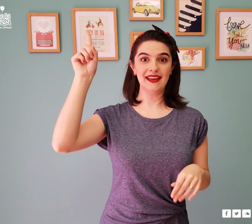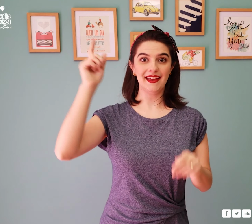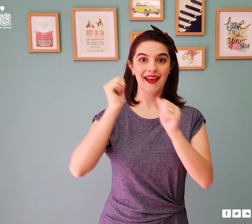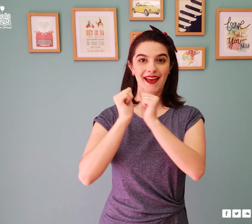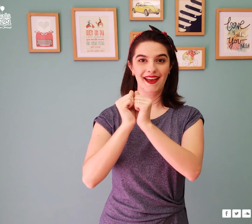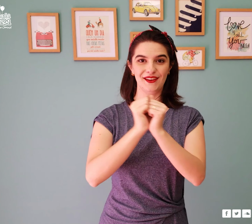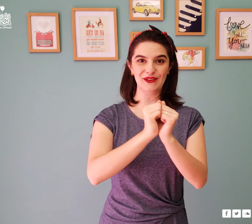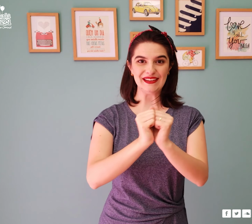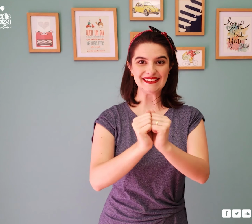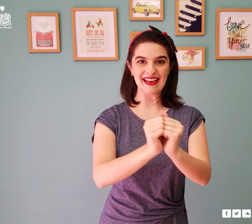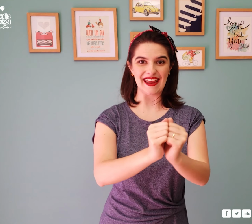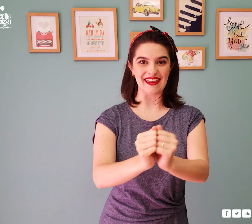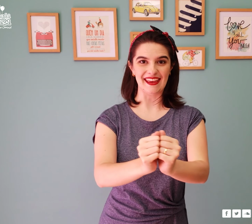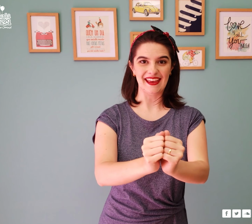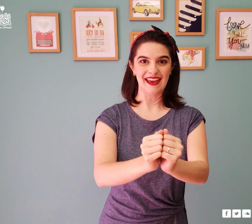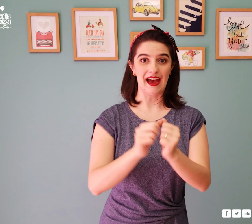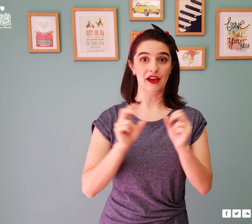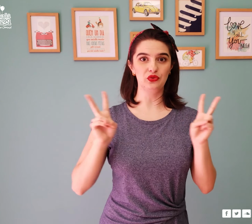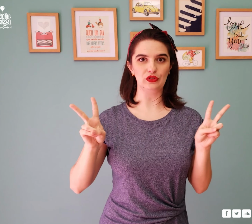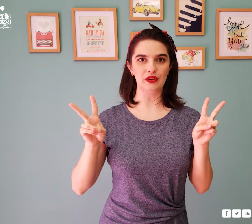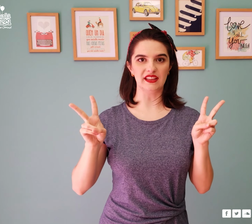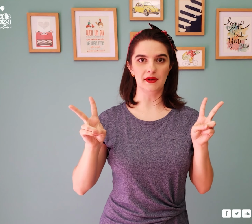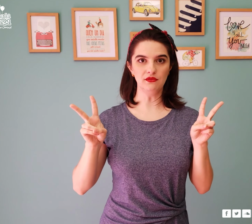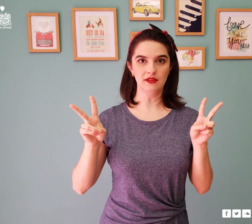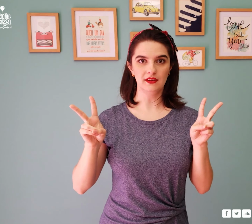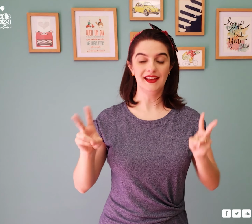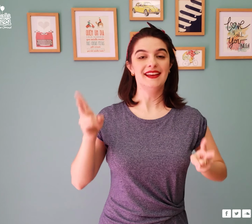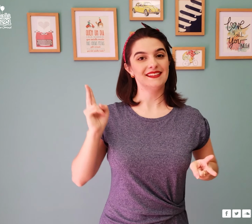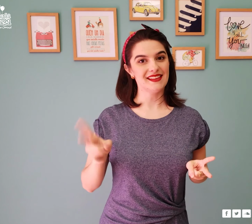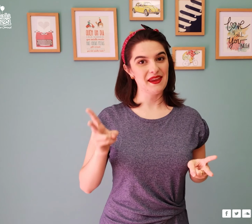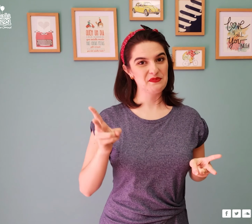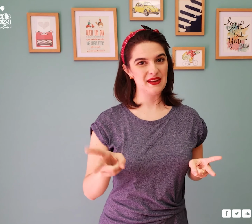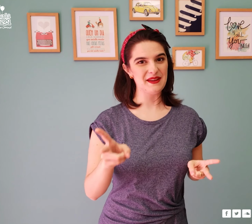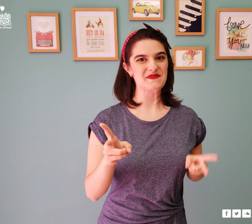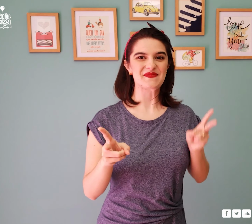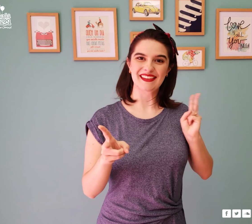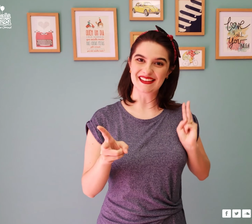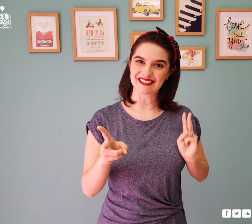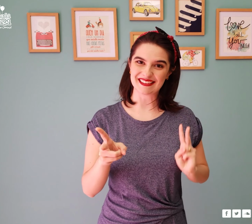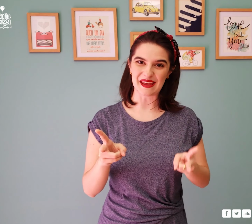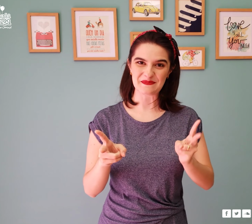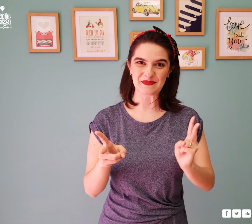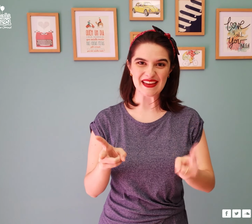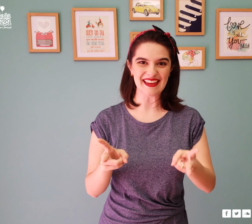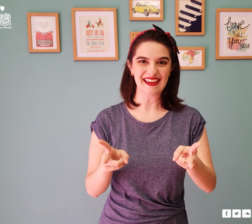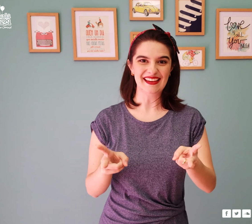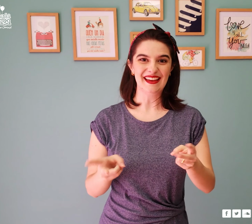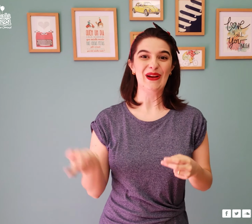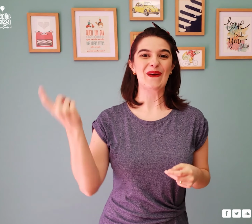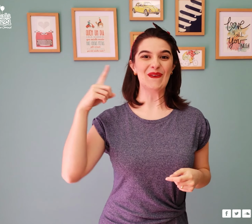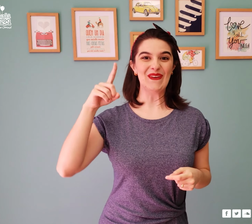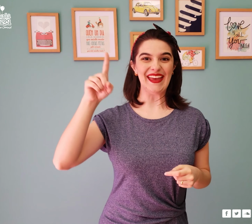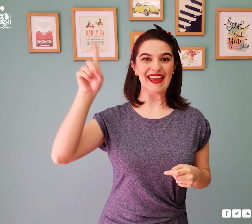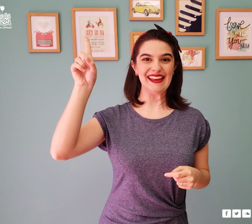eu andarei. Aí um, dois com cada mão. Sempre. Sempre. Com ele